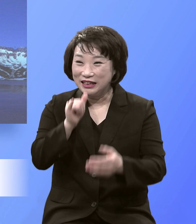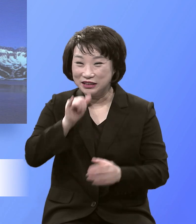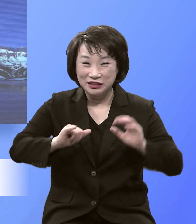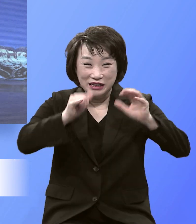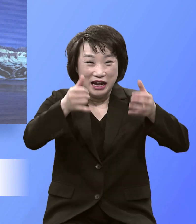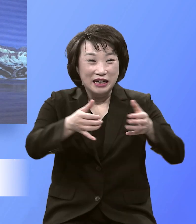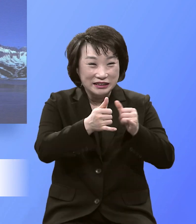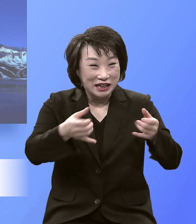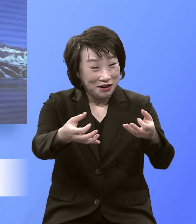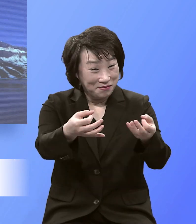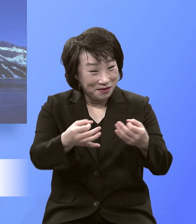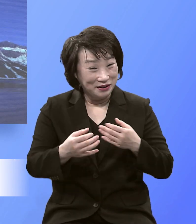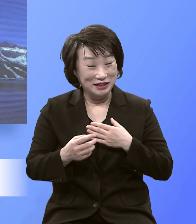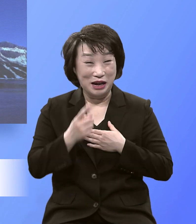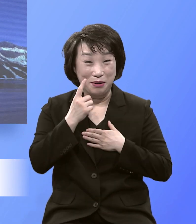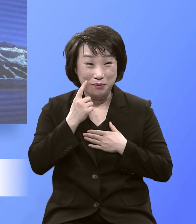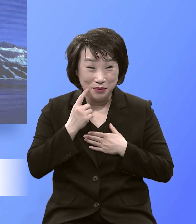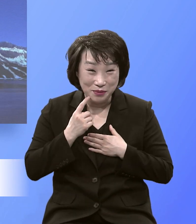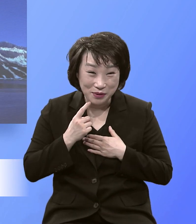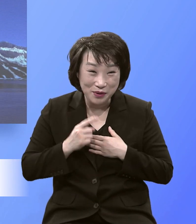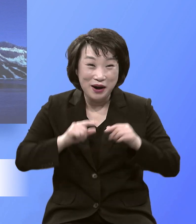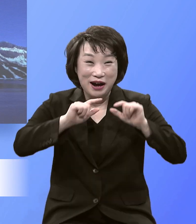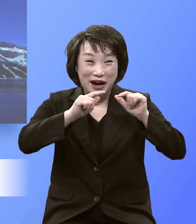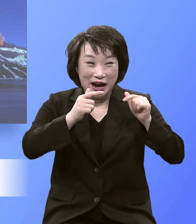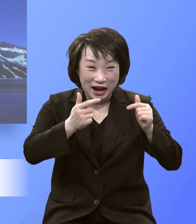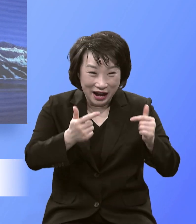세상 사람 날